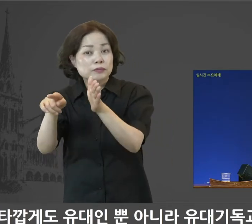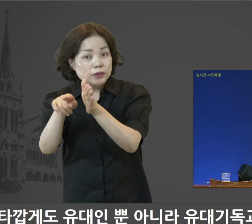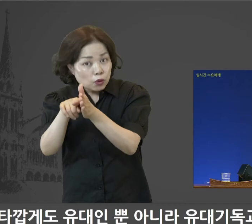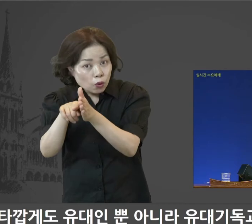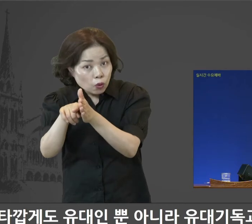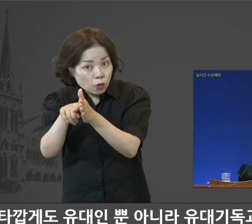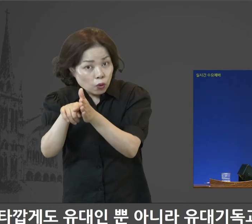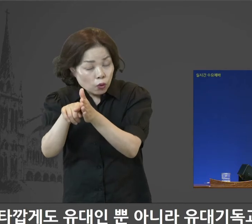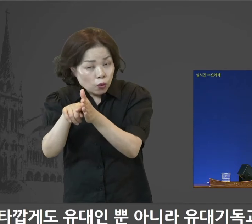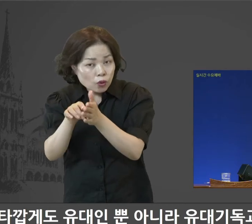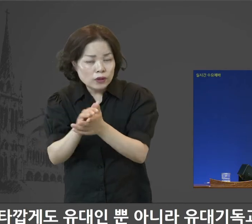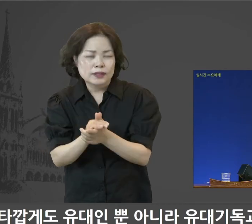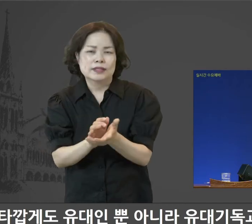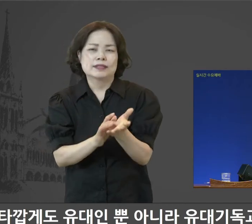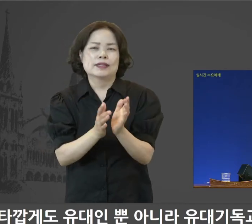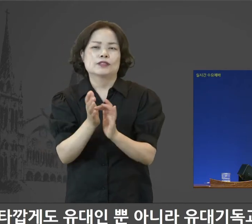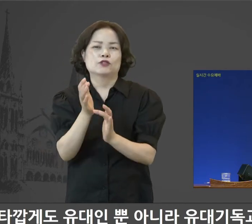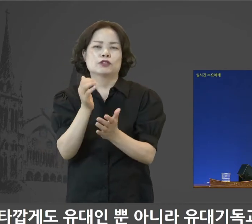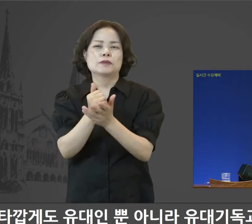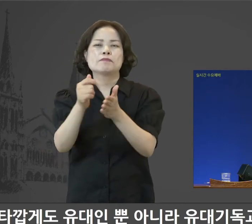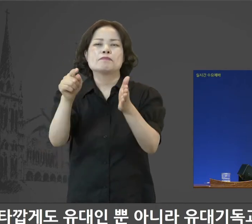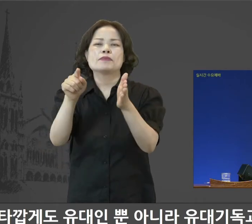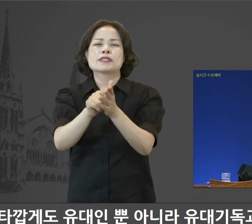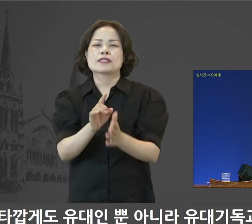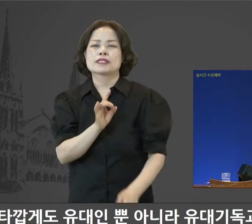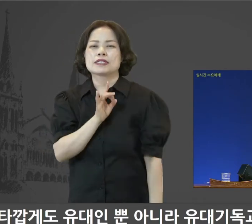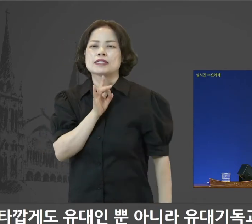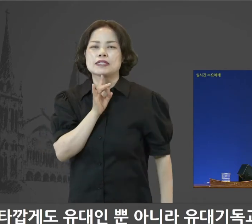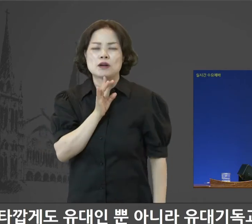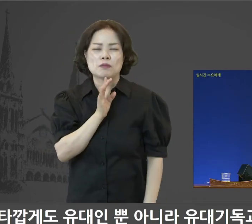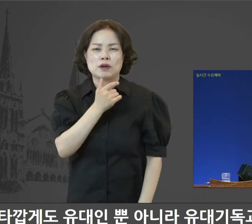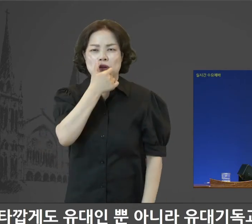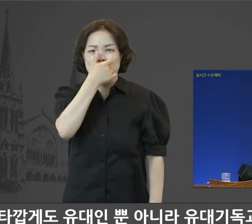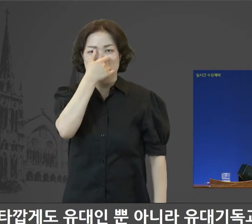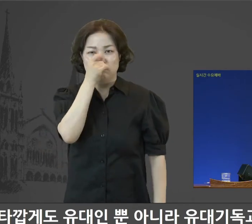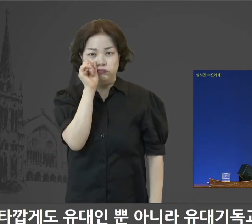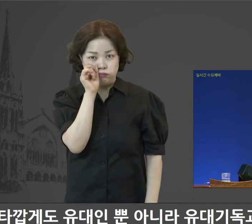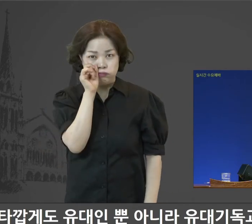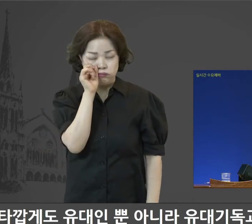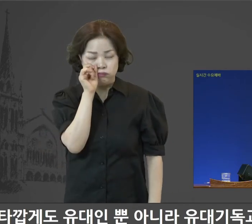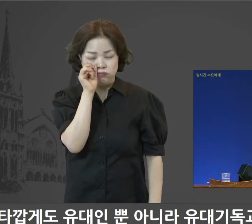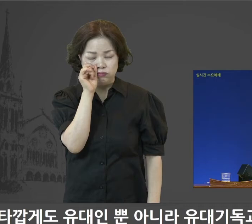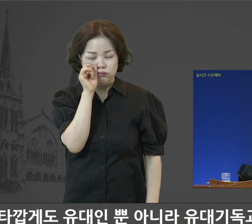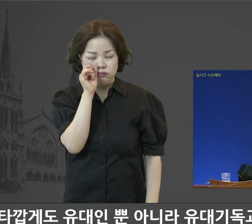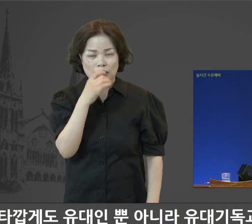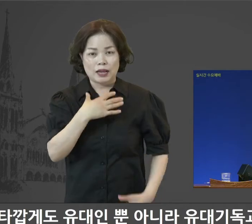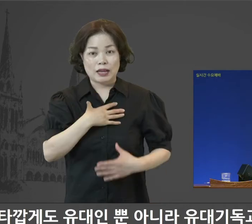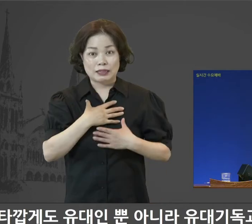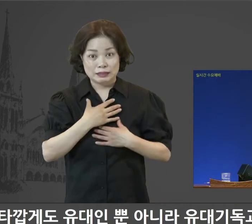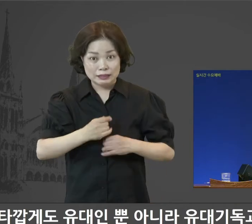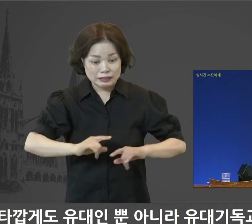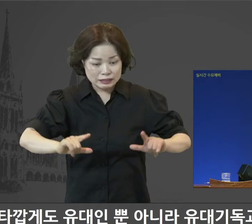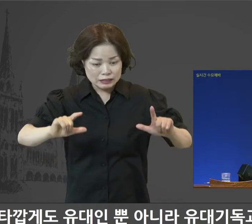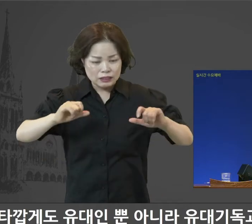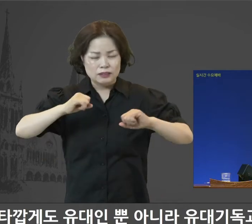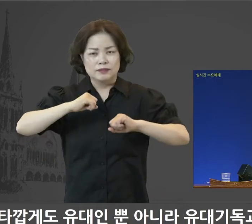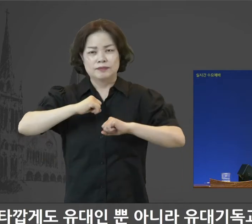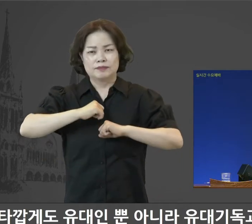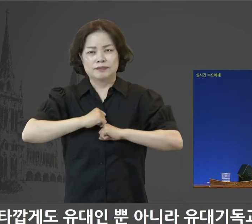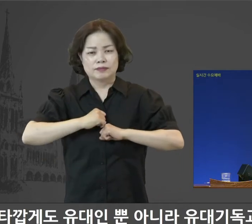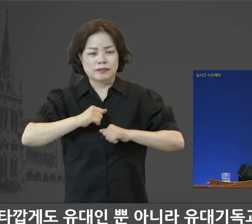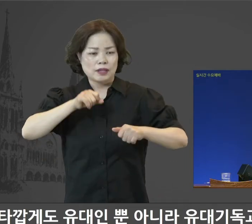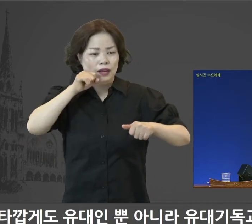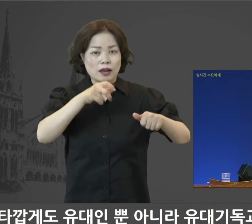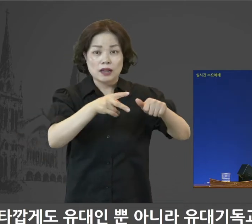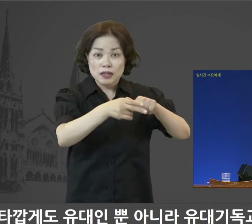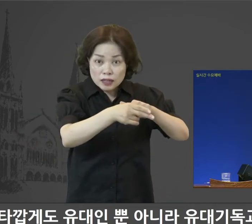믿고 예수님을 믿는 것만으로는 부족하다. 안식일도 지켜야 되고 할례도 받아야 될 뿐만